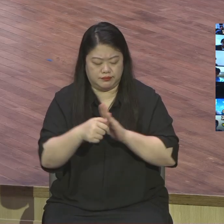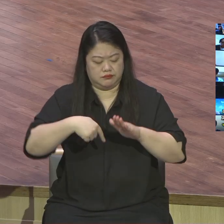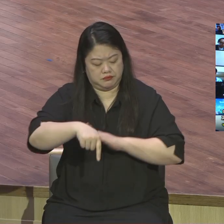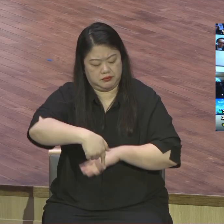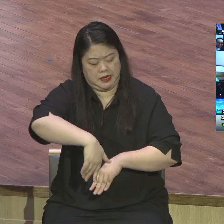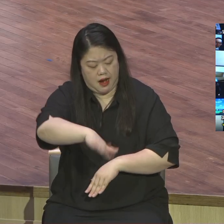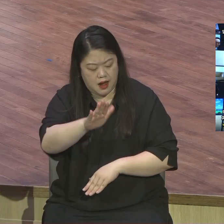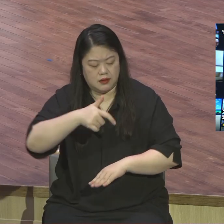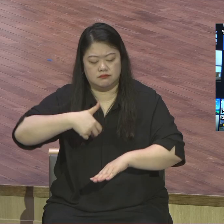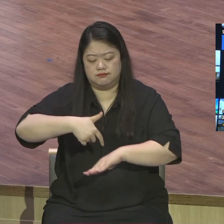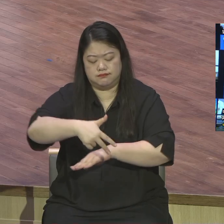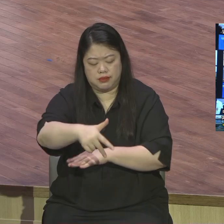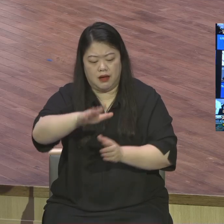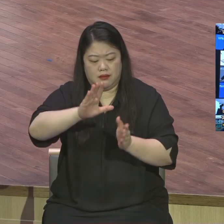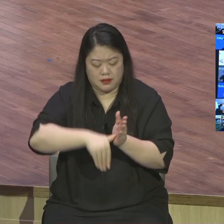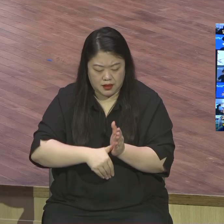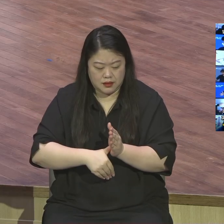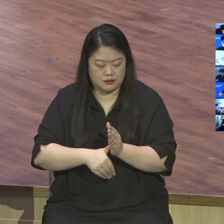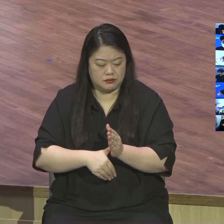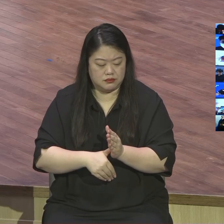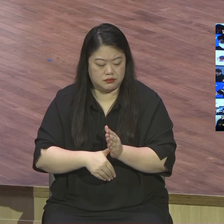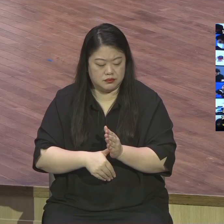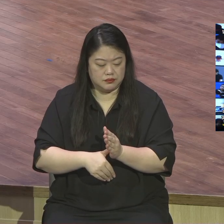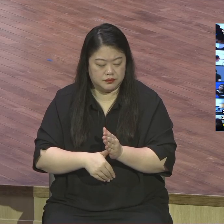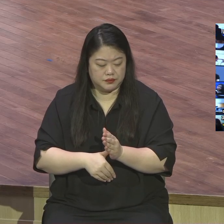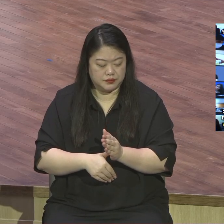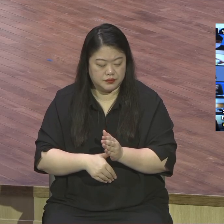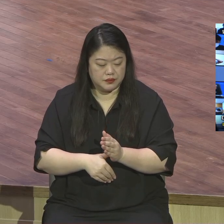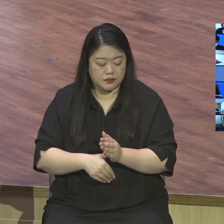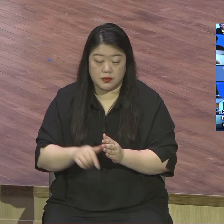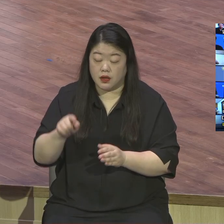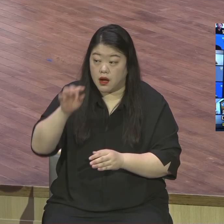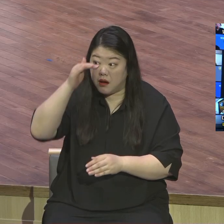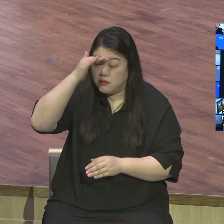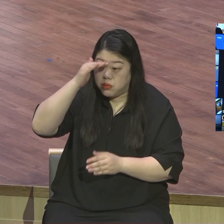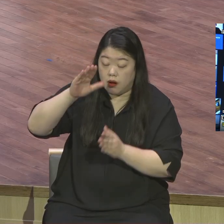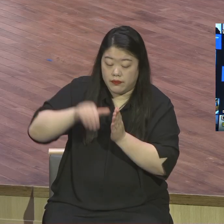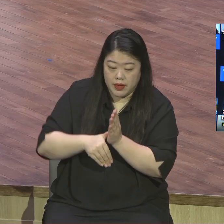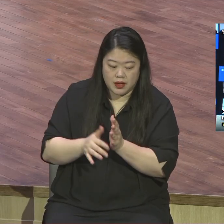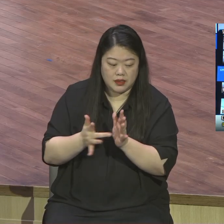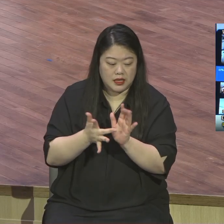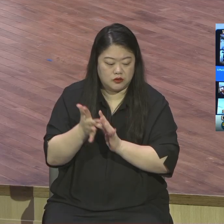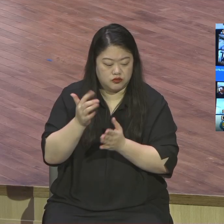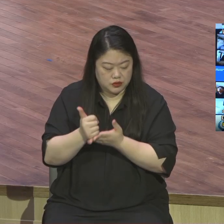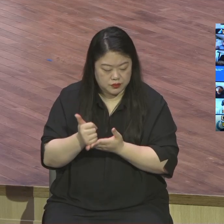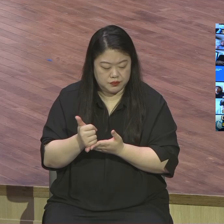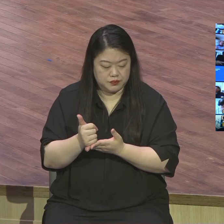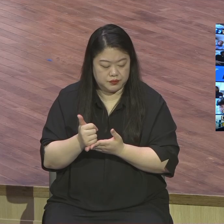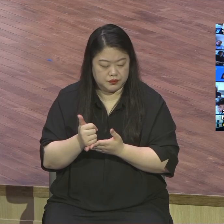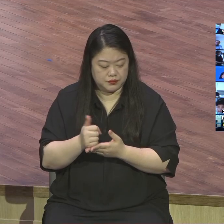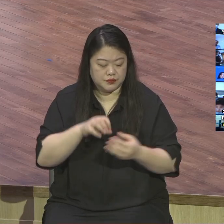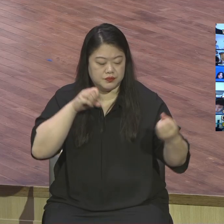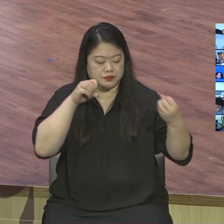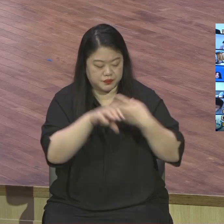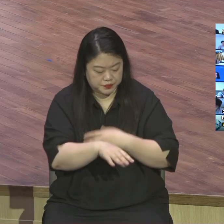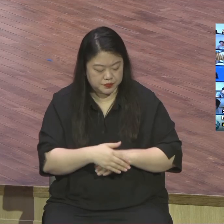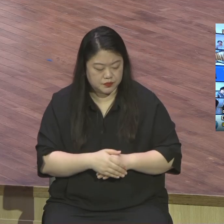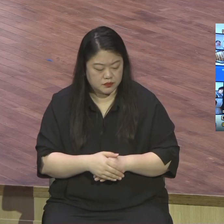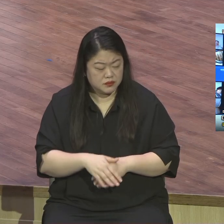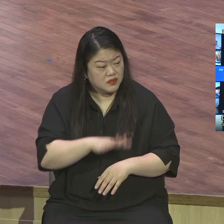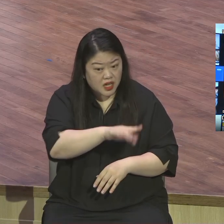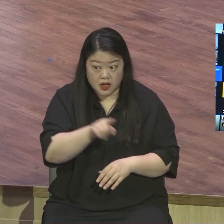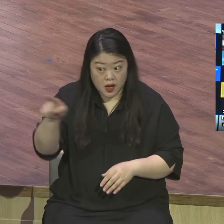성경 건물들을 가르켜 보이려고 나오니 대답하여 이르시되 너희가 이 모든 것을 보지